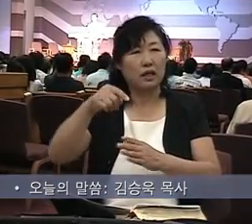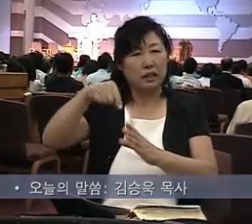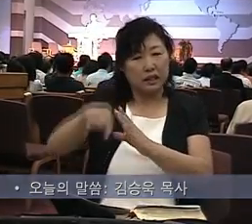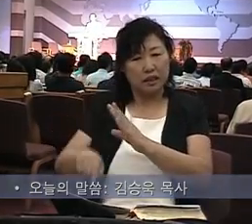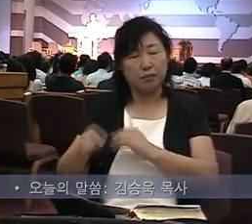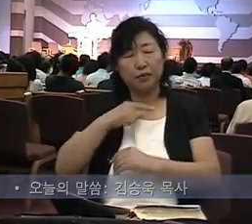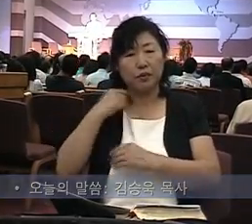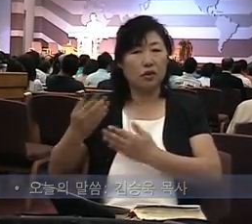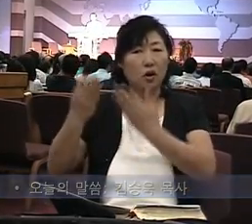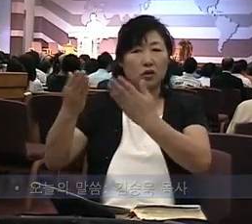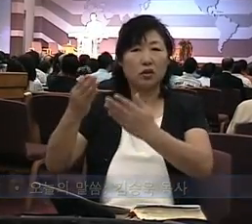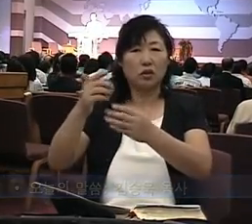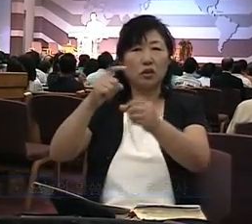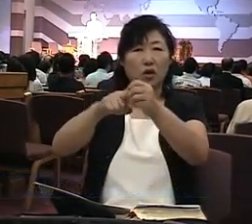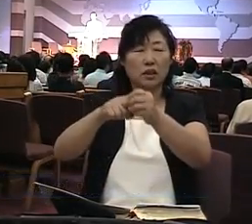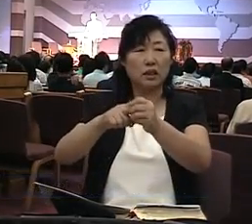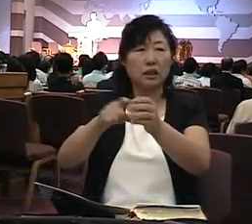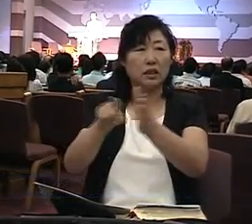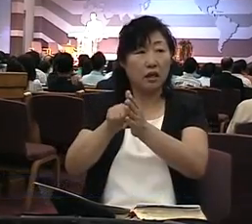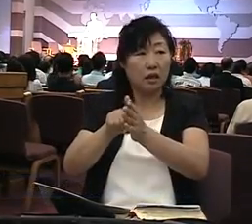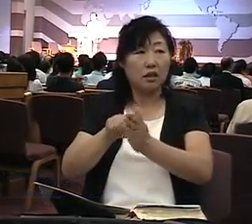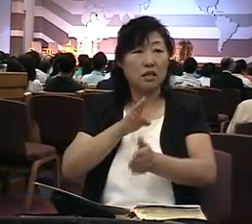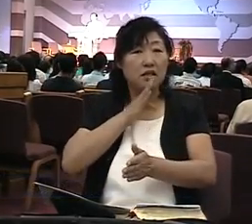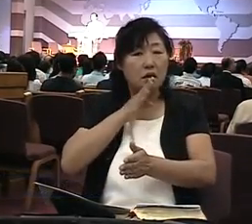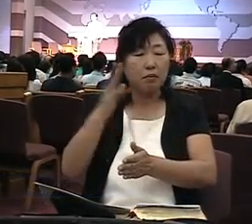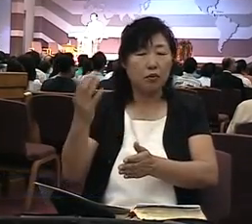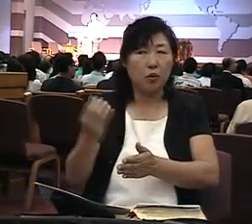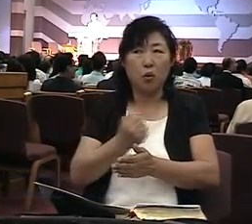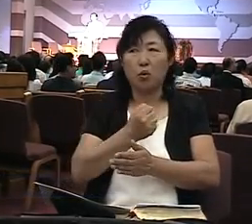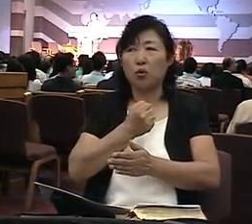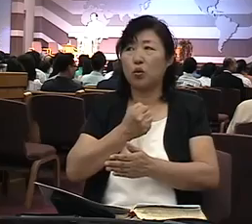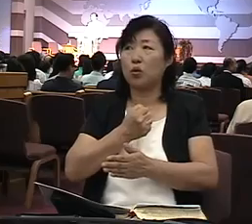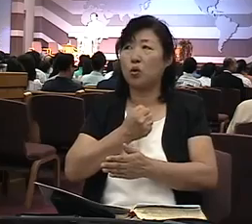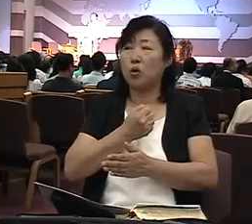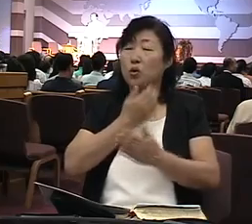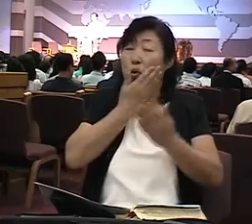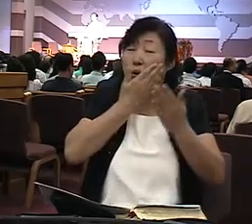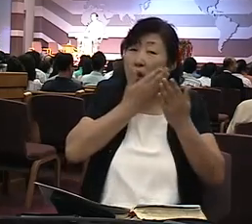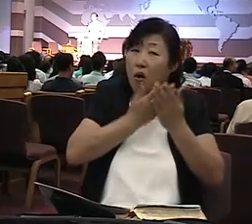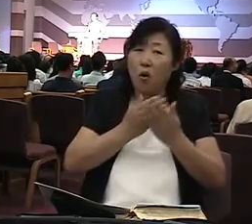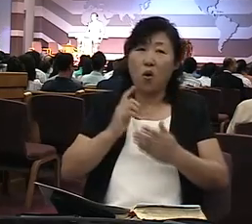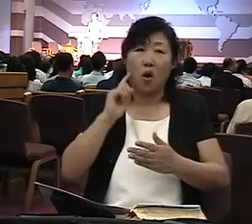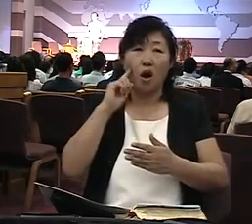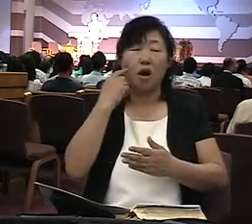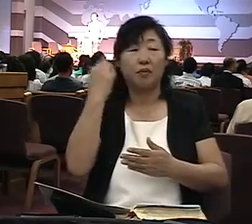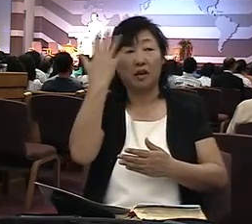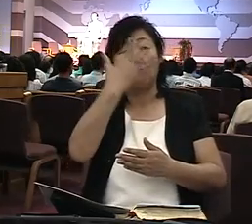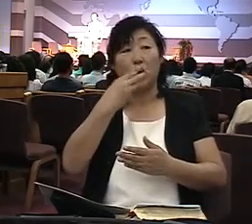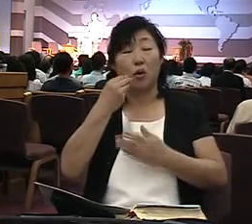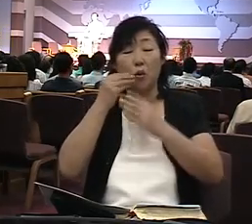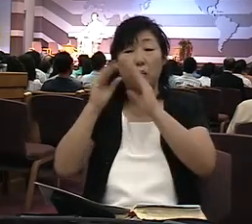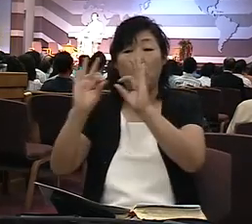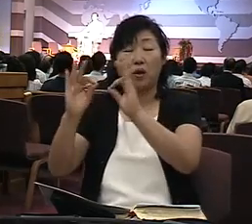신앙을 참으로 그 존귀하게, 참으로 그 아름답게 보기 때문에 그러한 그